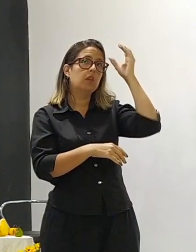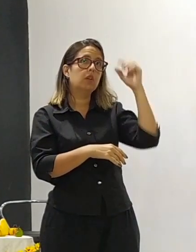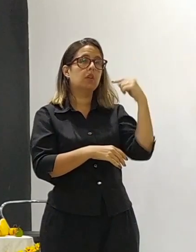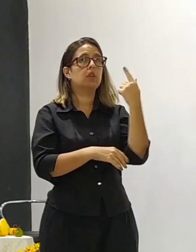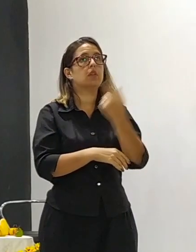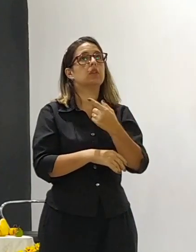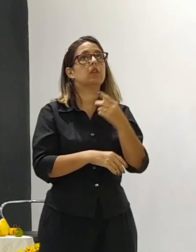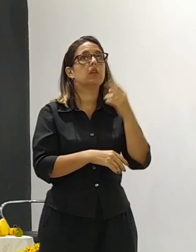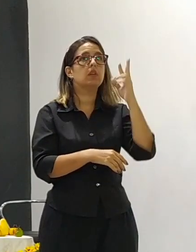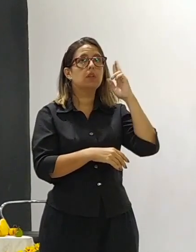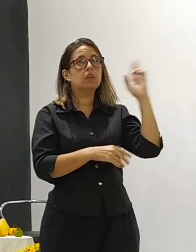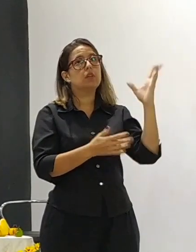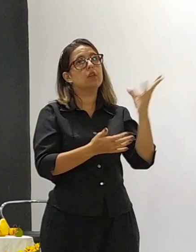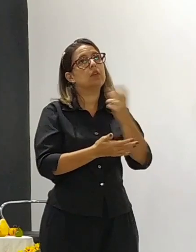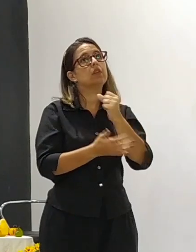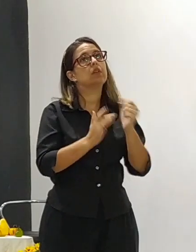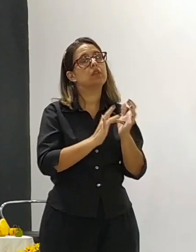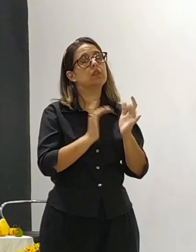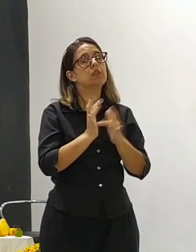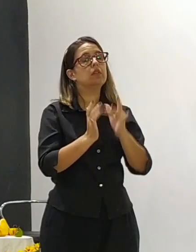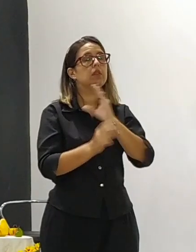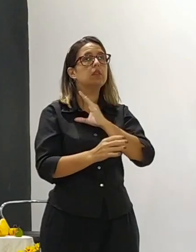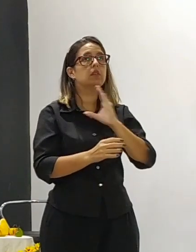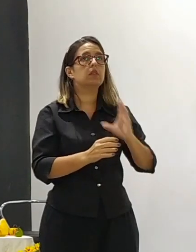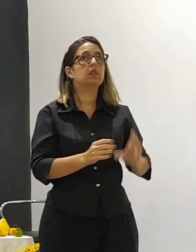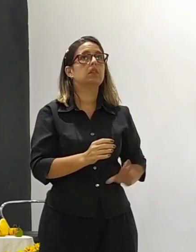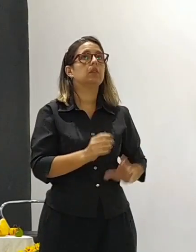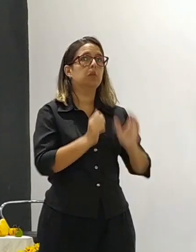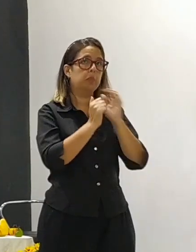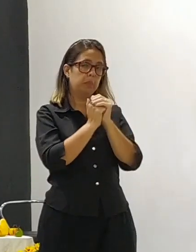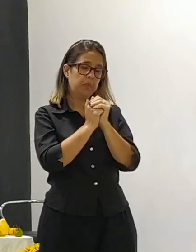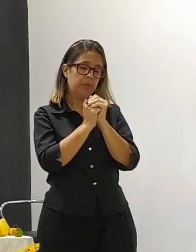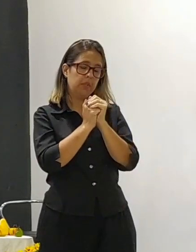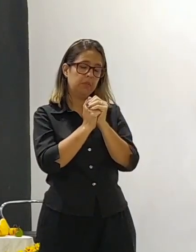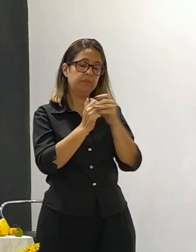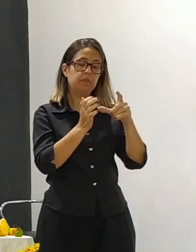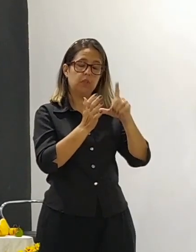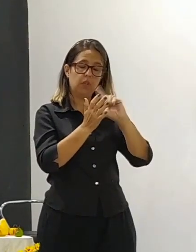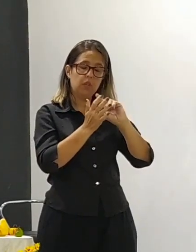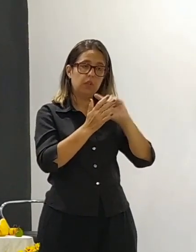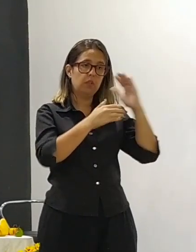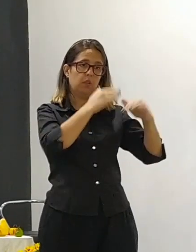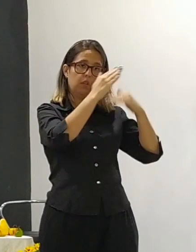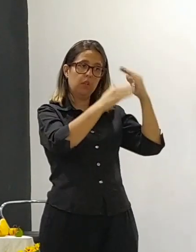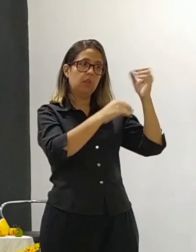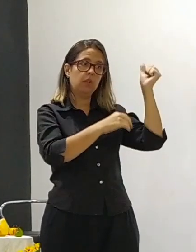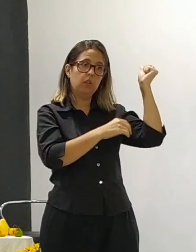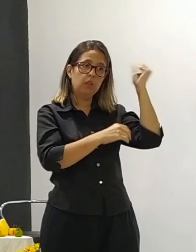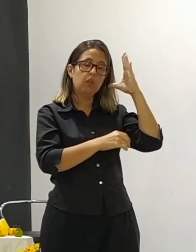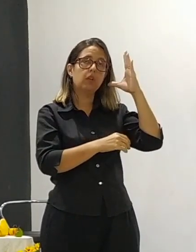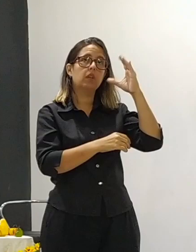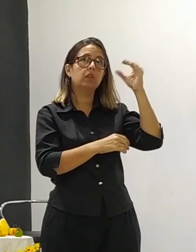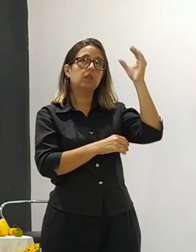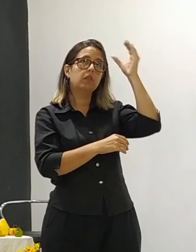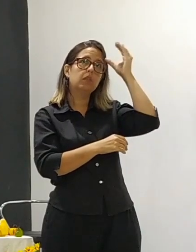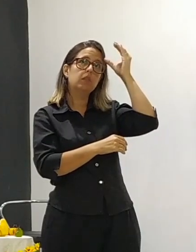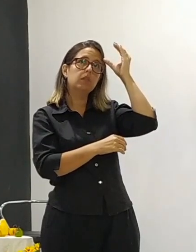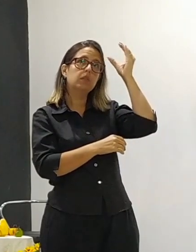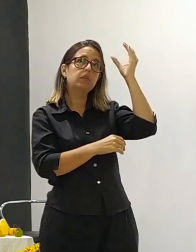nosso Senhor e Salvador Jesus Cristo. Amém? Então, antes, crescei na graça e